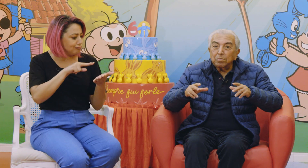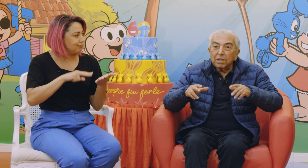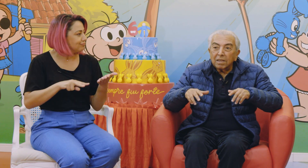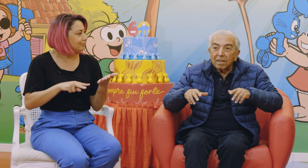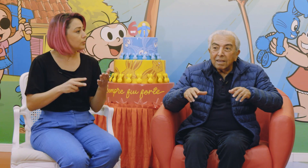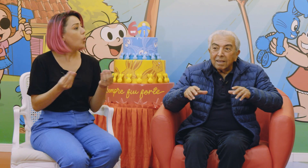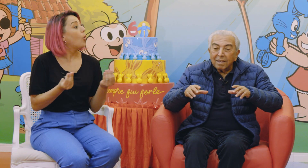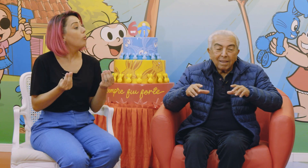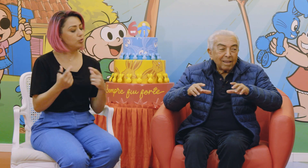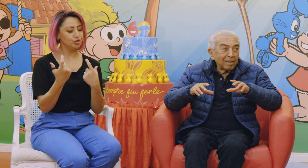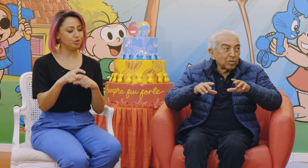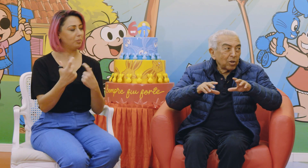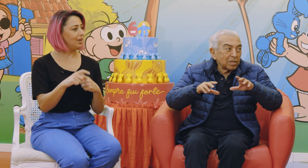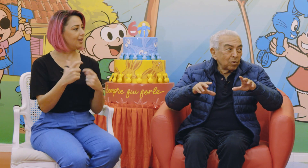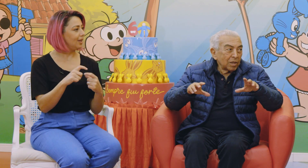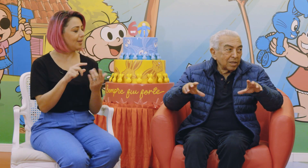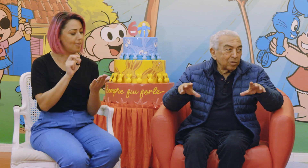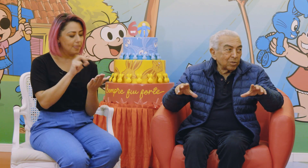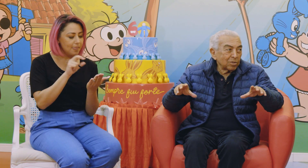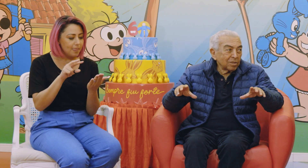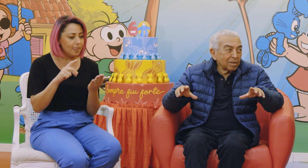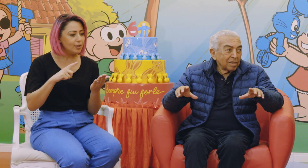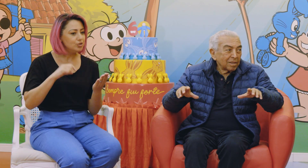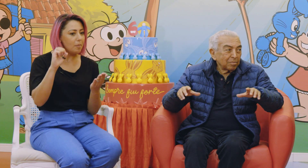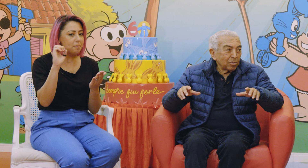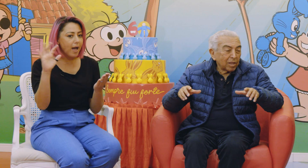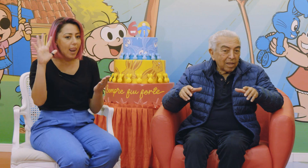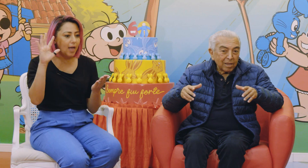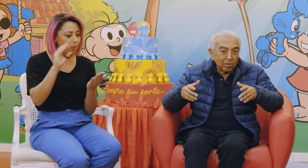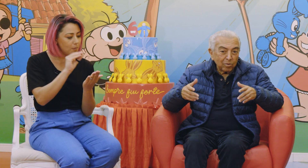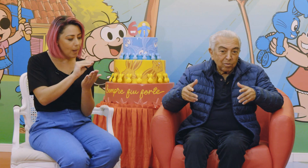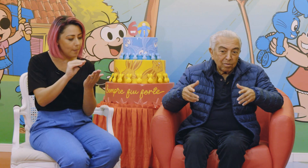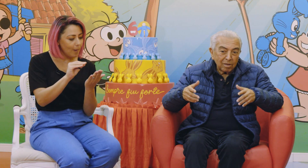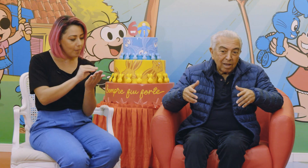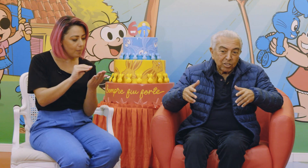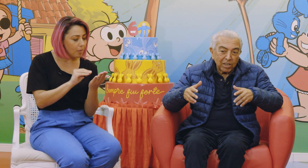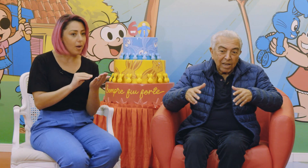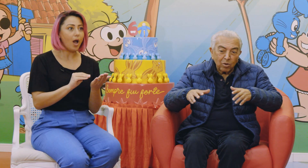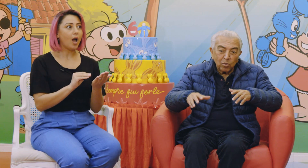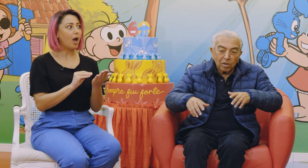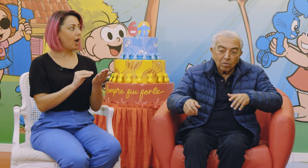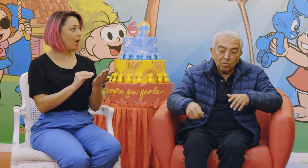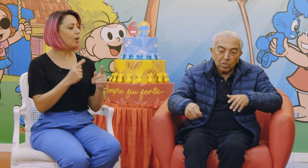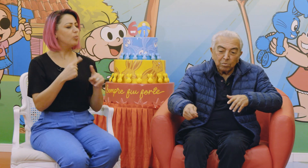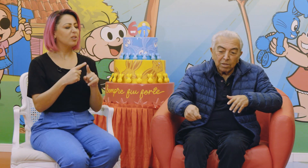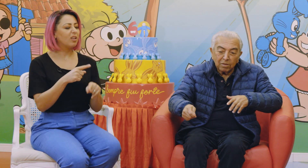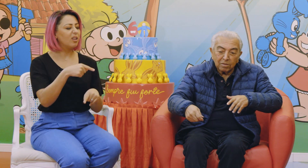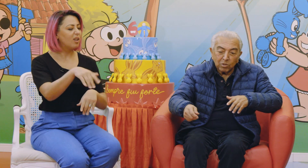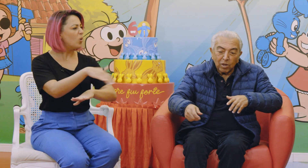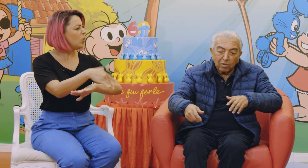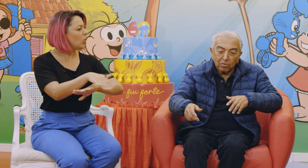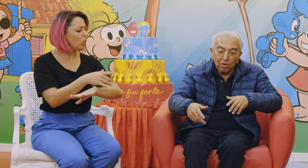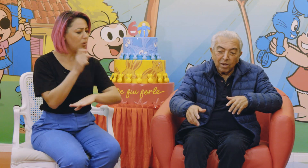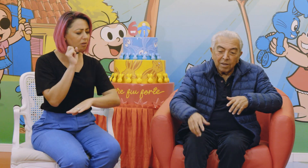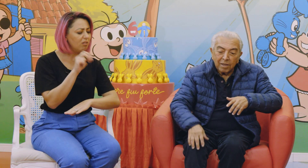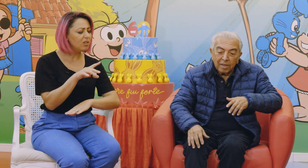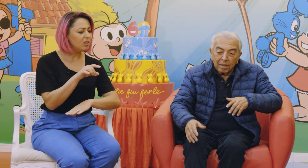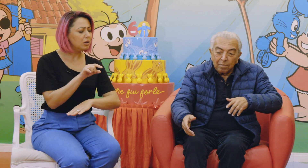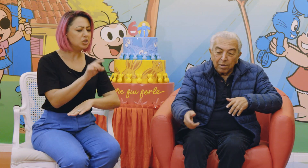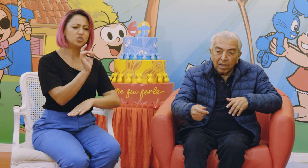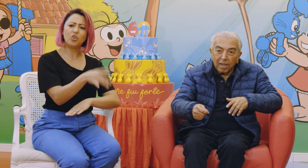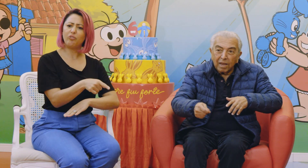em gibi, em histórias em quadrinhos. Porque eu achei na rua um gibi jogado